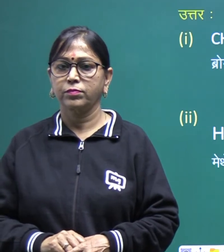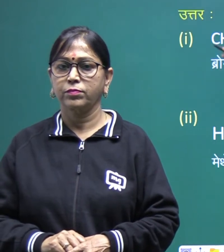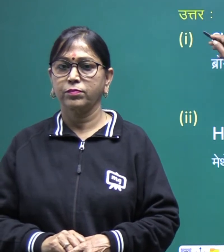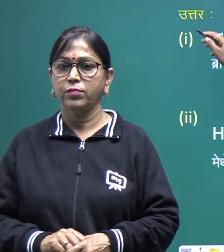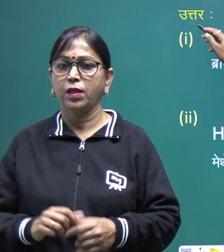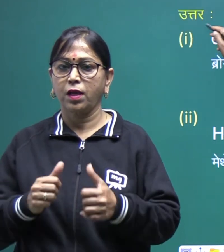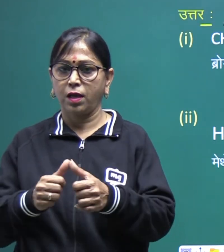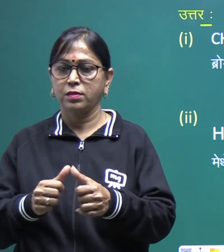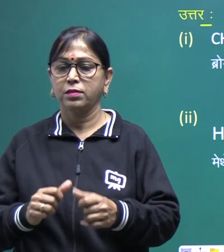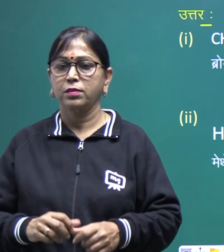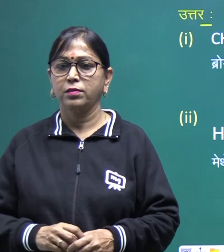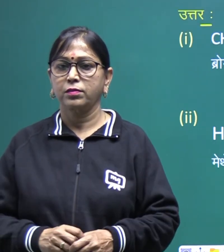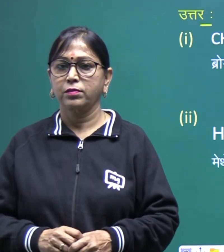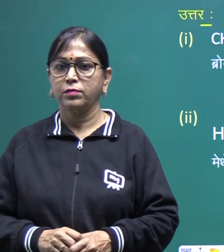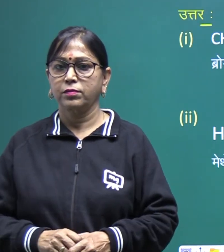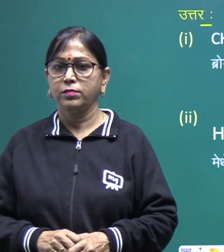उत्तर